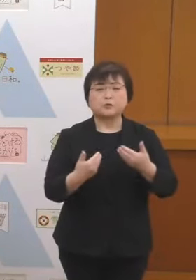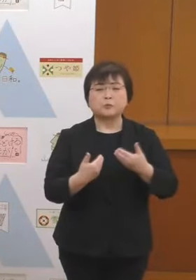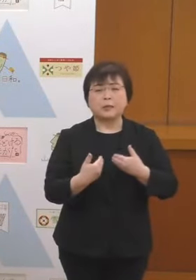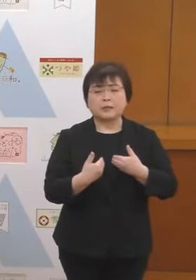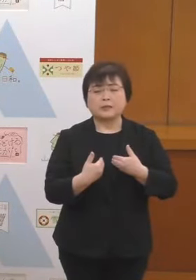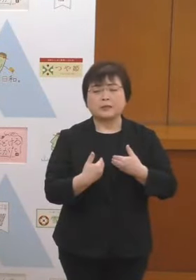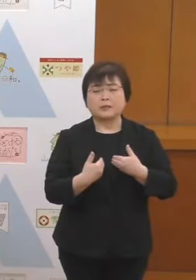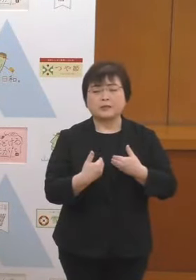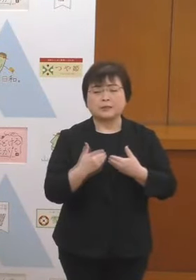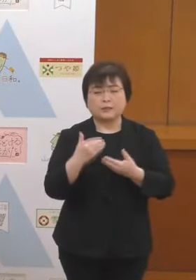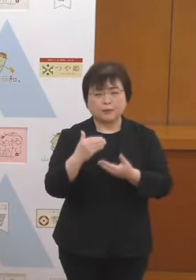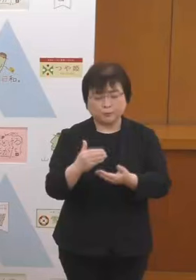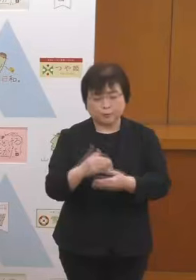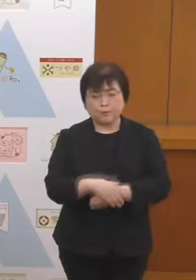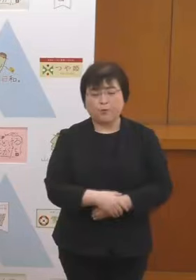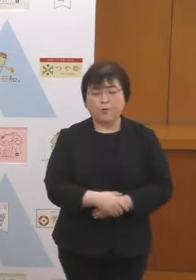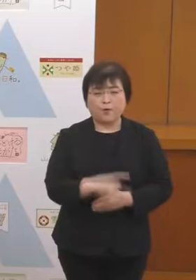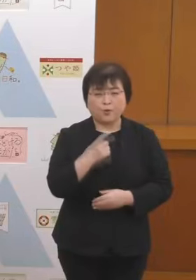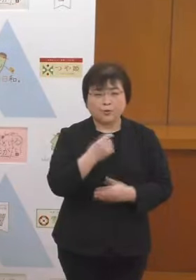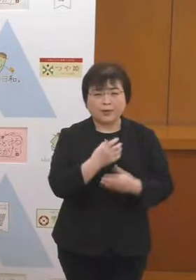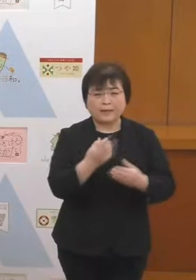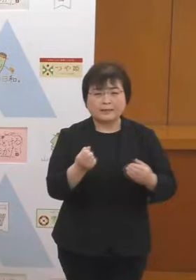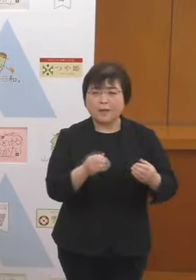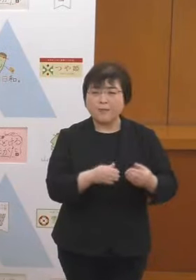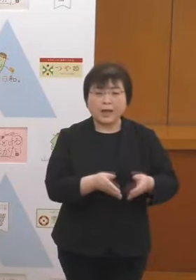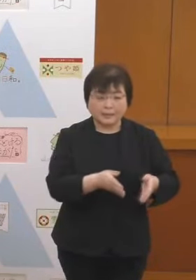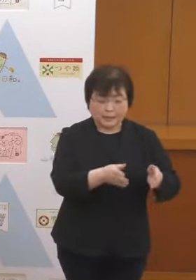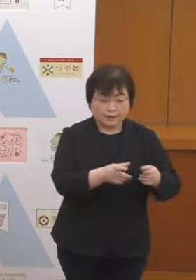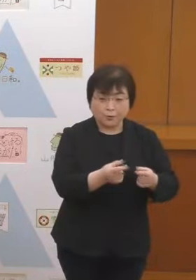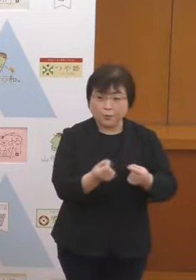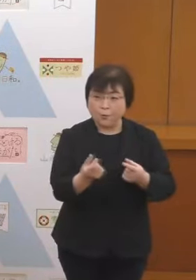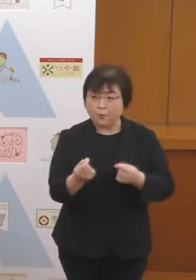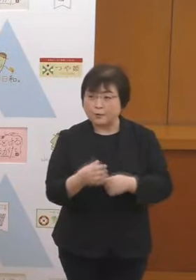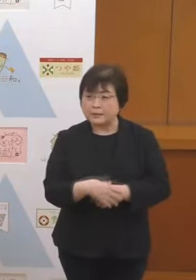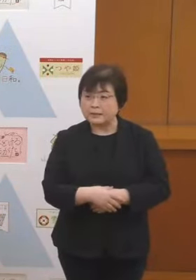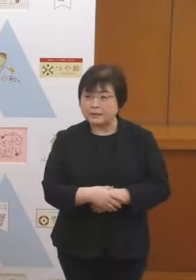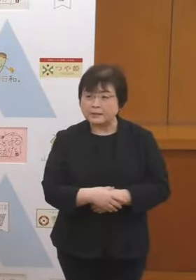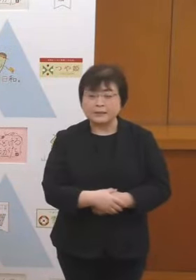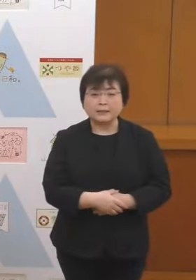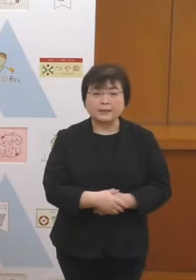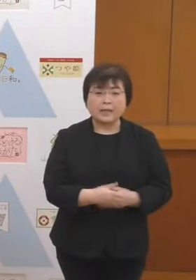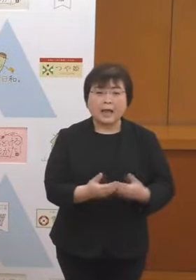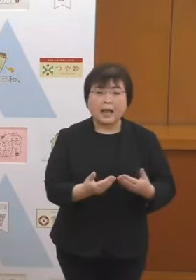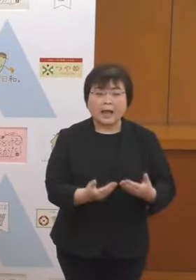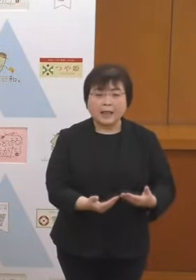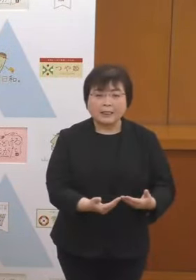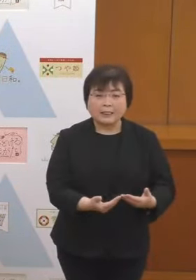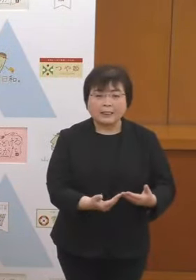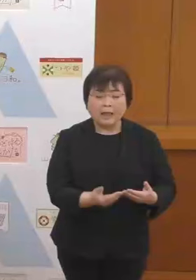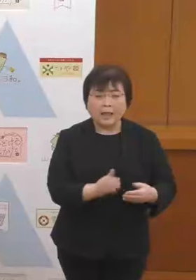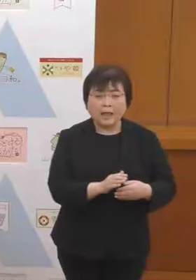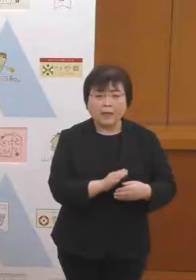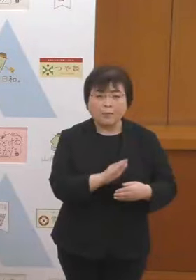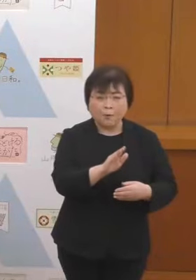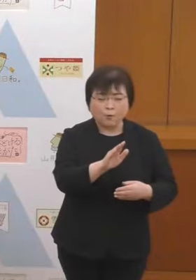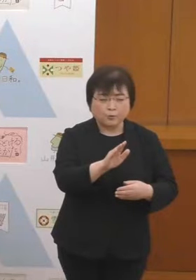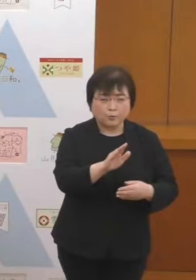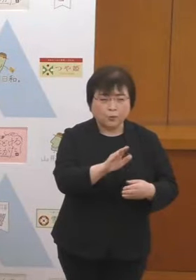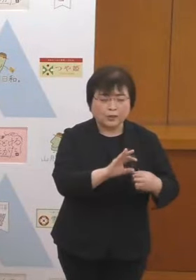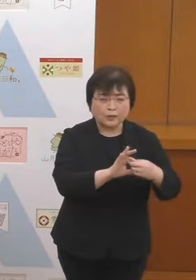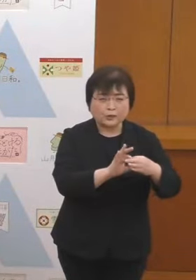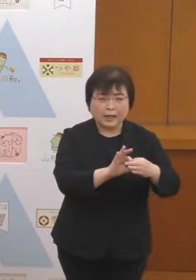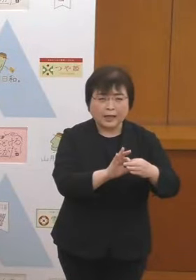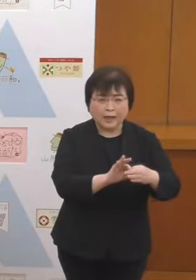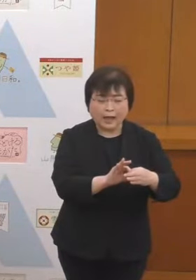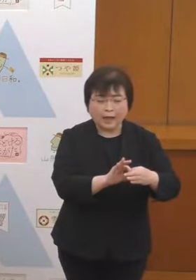あるということやえ米沢トンネルのように高速化の安定性向上につながる最重点